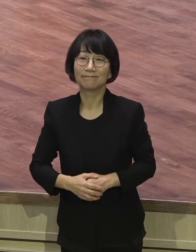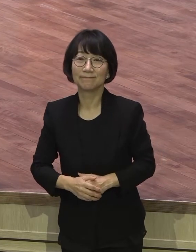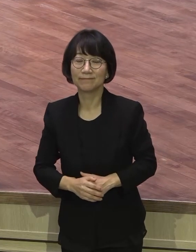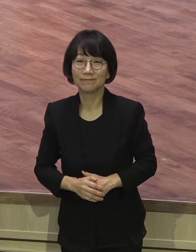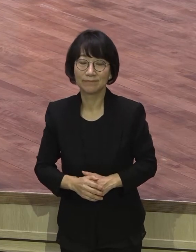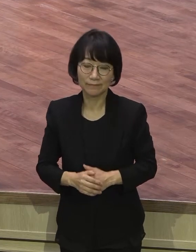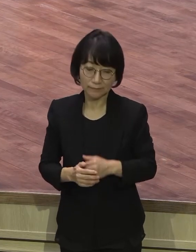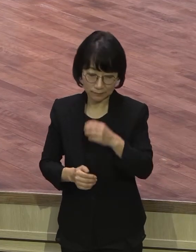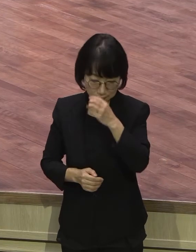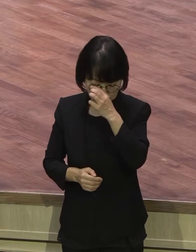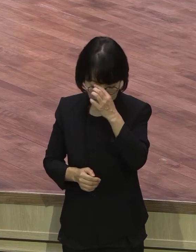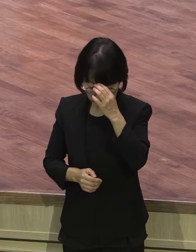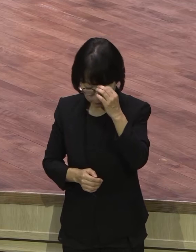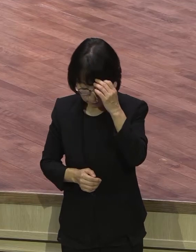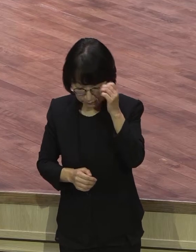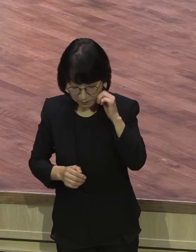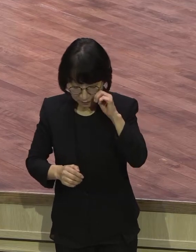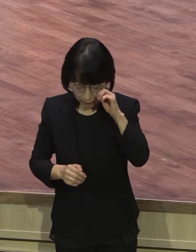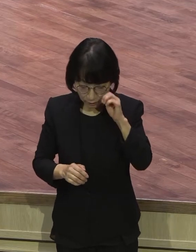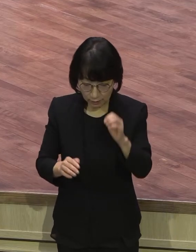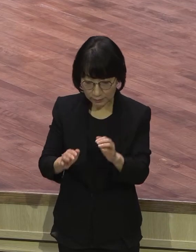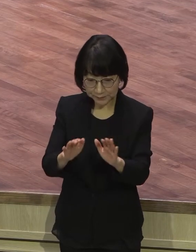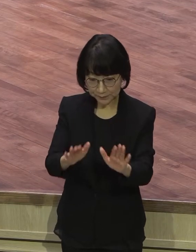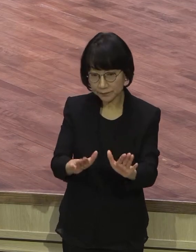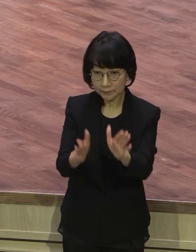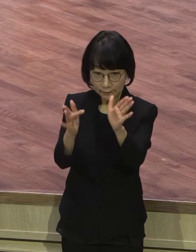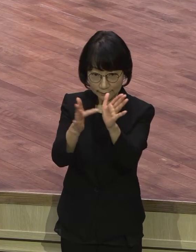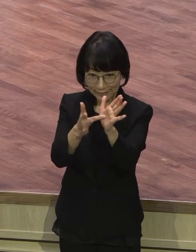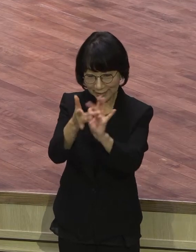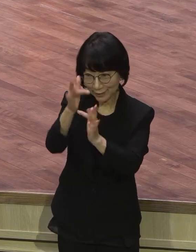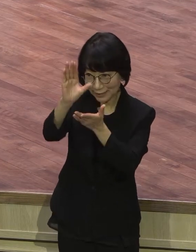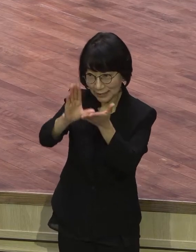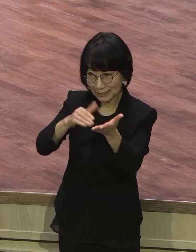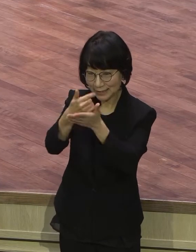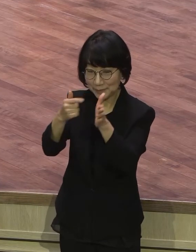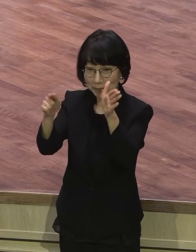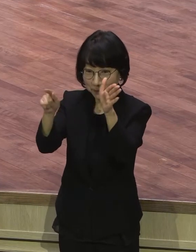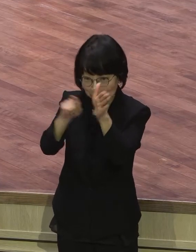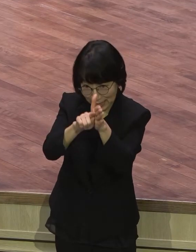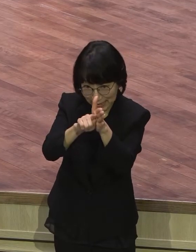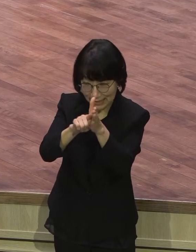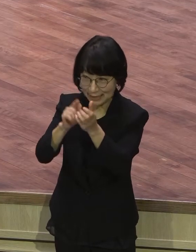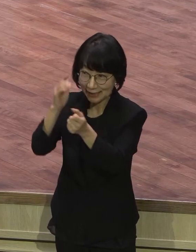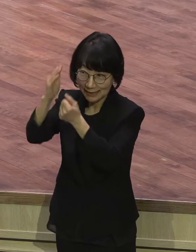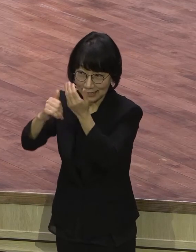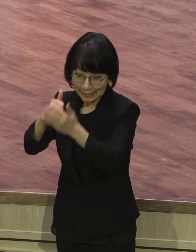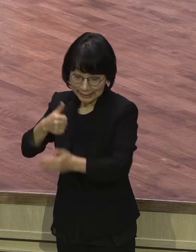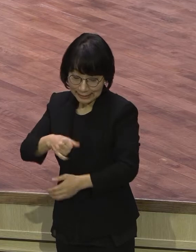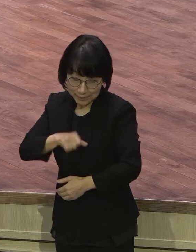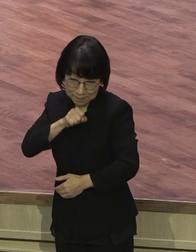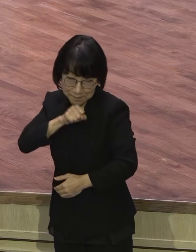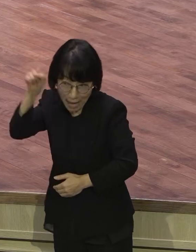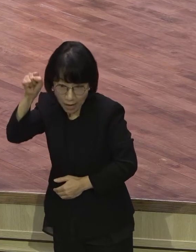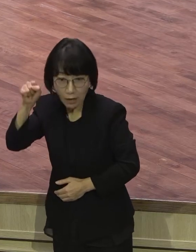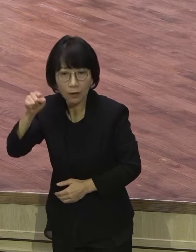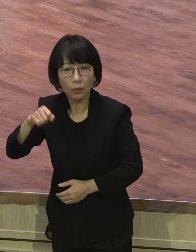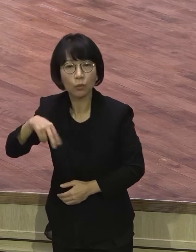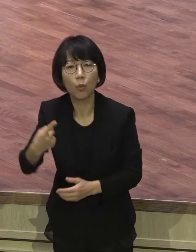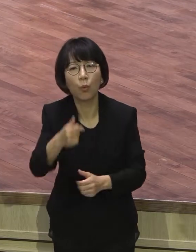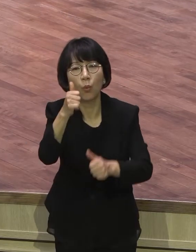이 부분은요, 우리가 예수 그리스도를 믿고 하나님의 자녀가 된 이후에도 시험이 옵니다. 시험이.